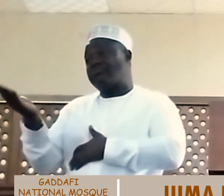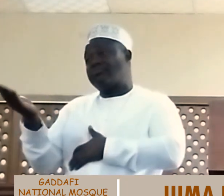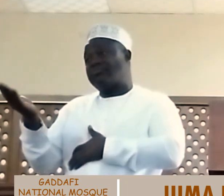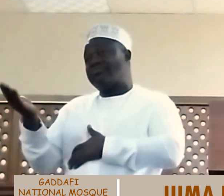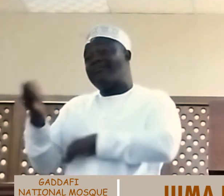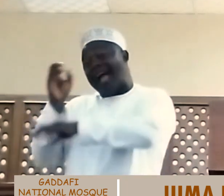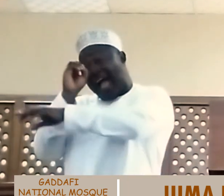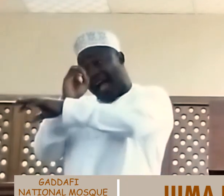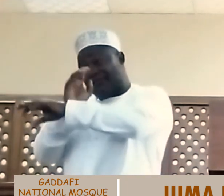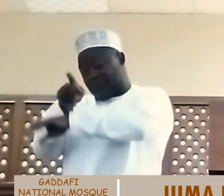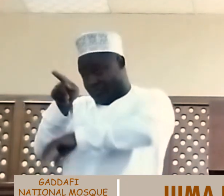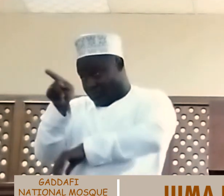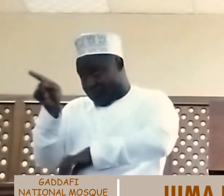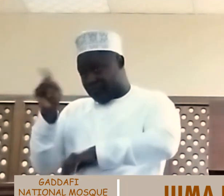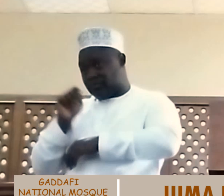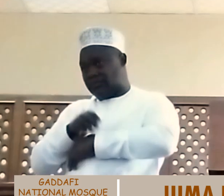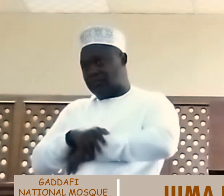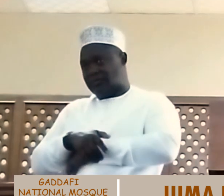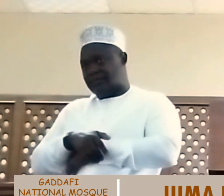Advise yo